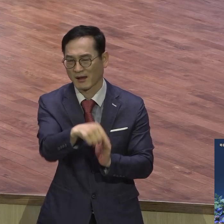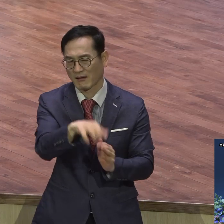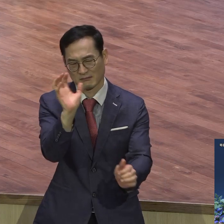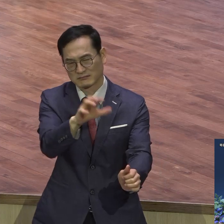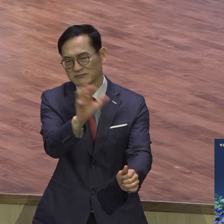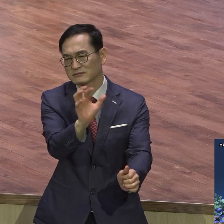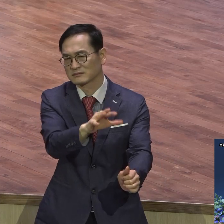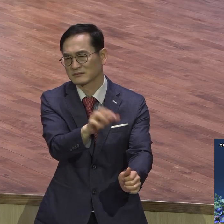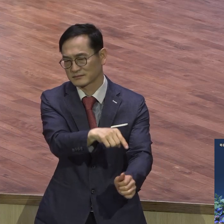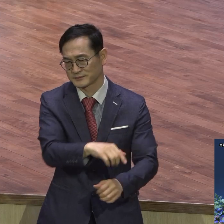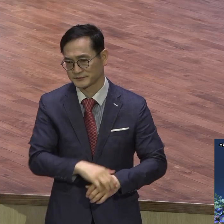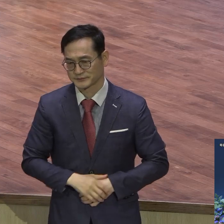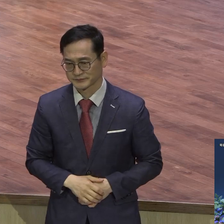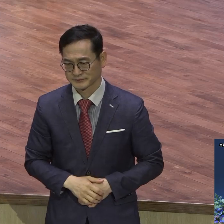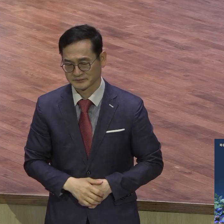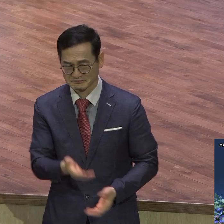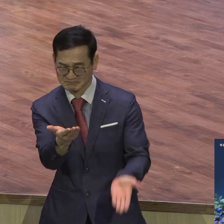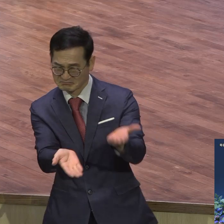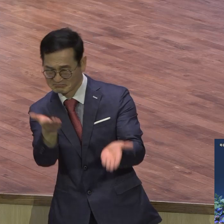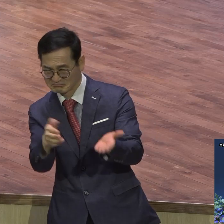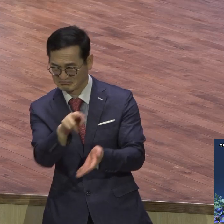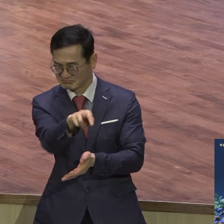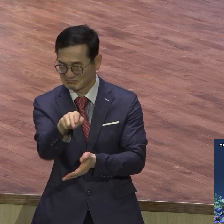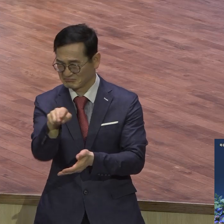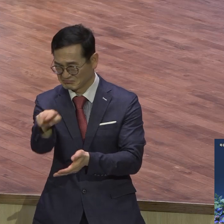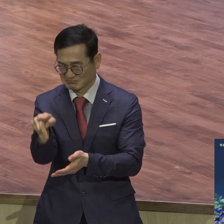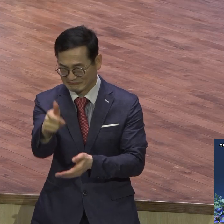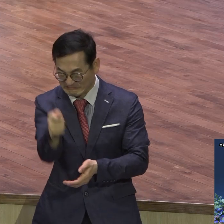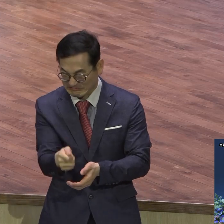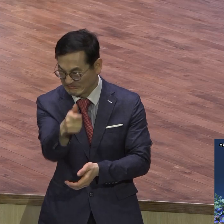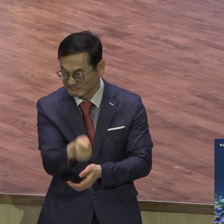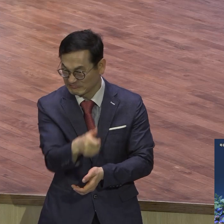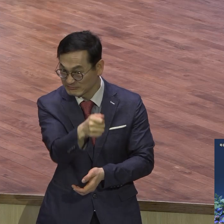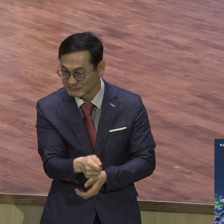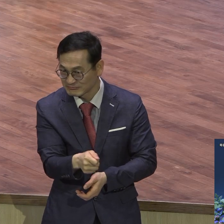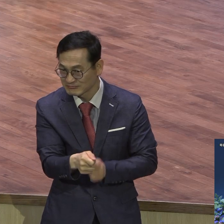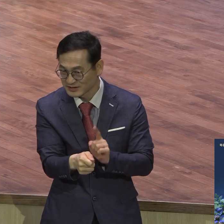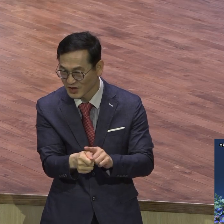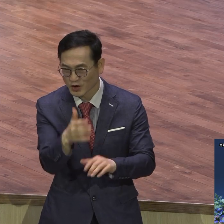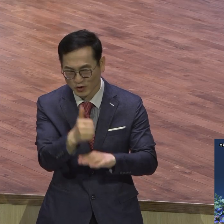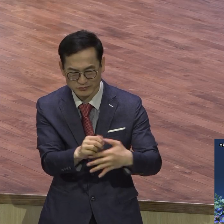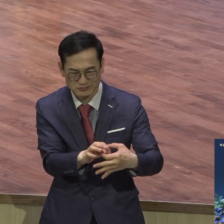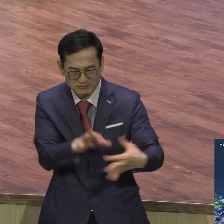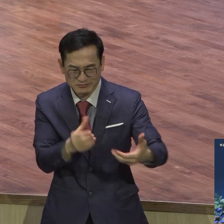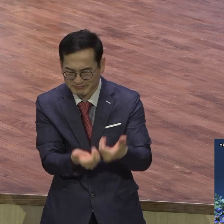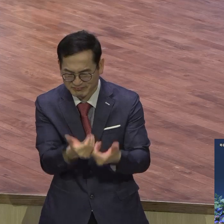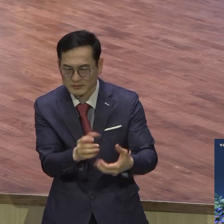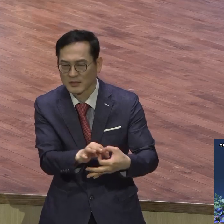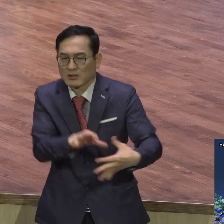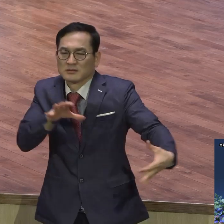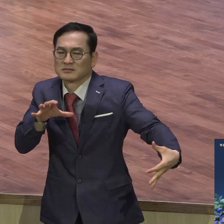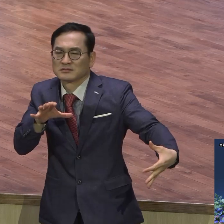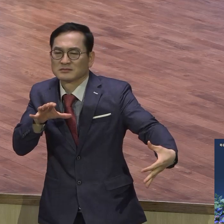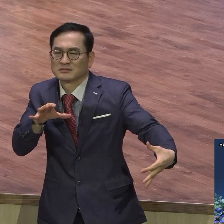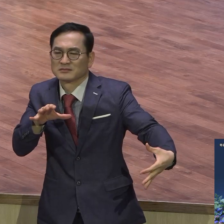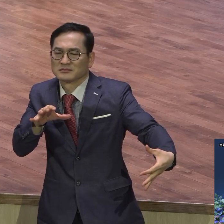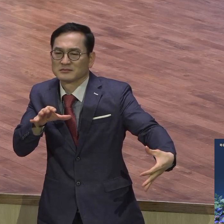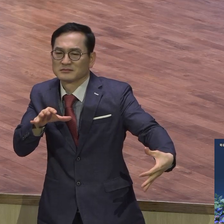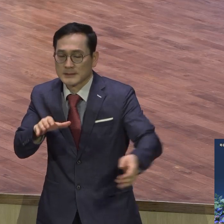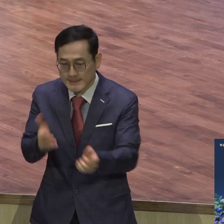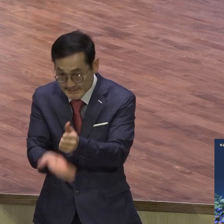비판은 관계 끊는 거예요. 그런데 이 칭찬과 격려는요. 관계 회복이에요.